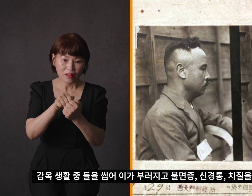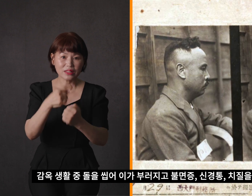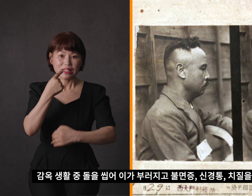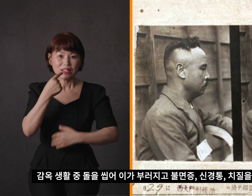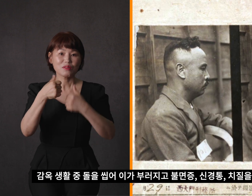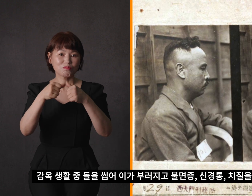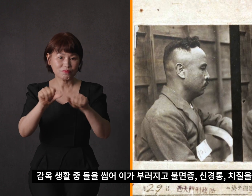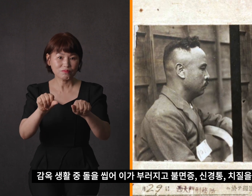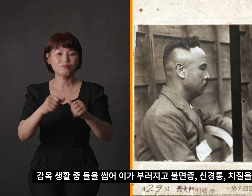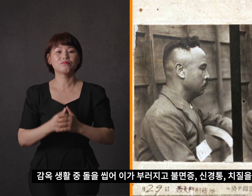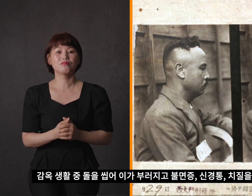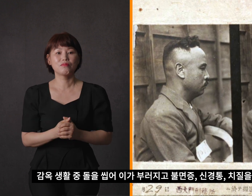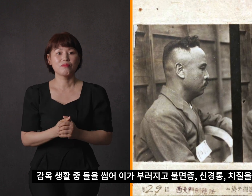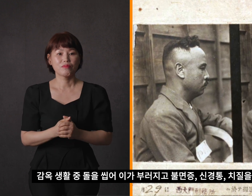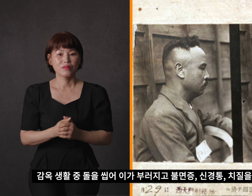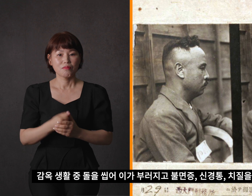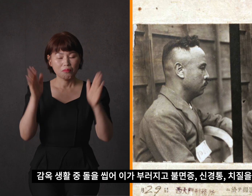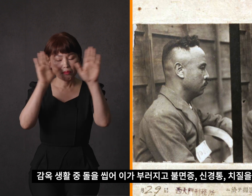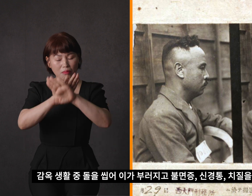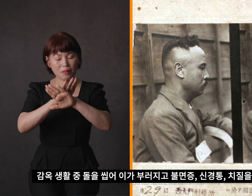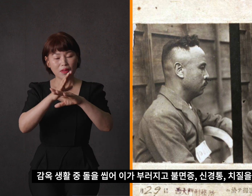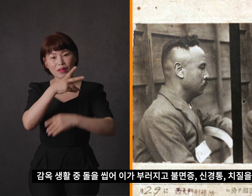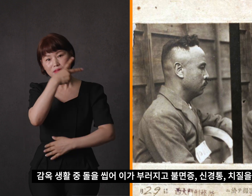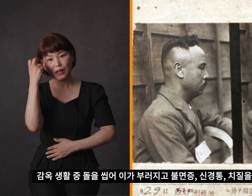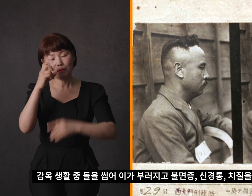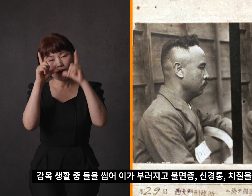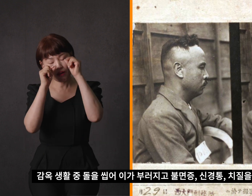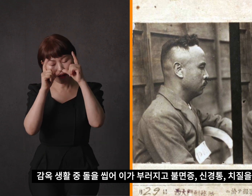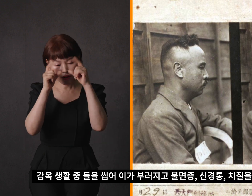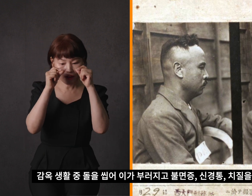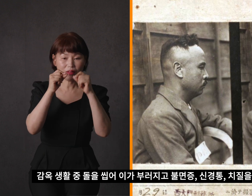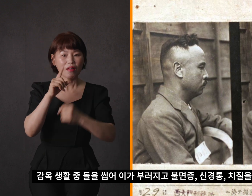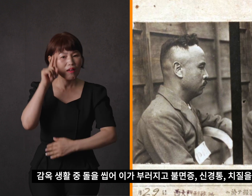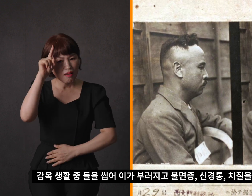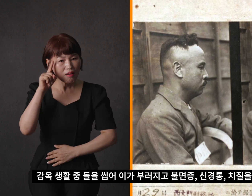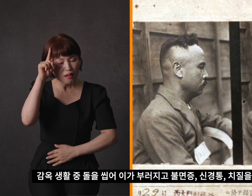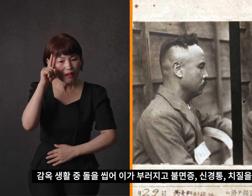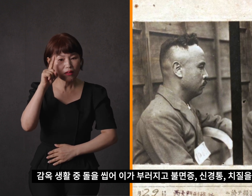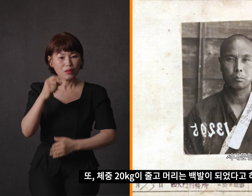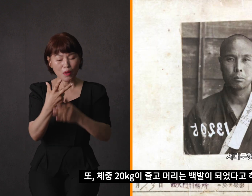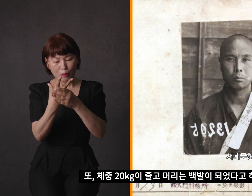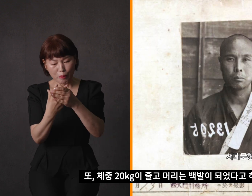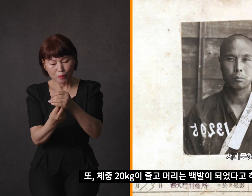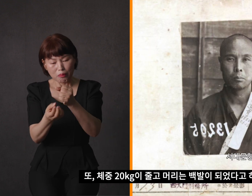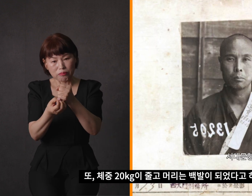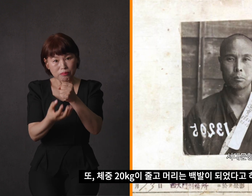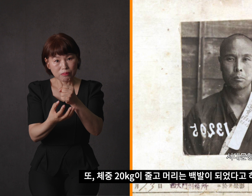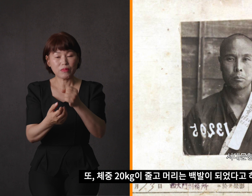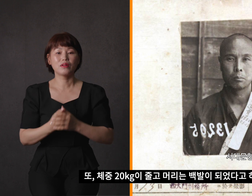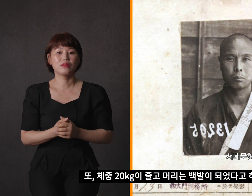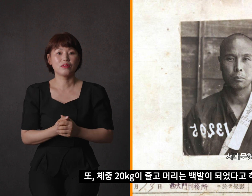씹어 이가 부러지고 불면증, 신경통, 치질을 앓았다고 합니다. 또